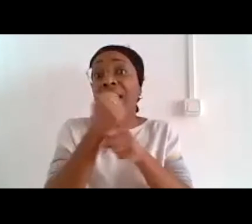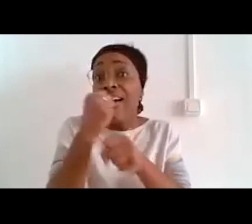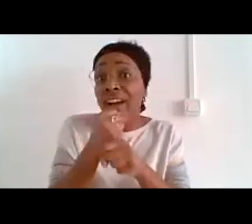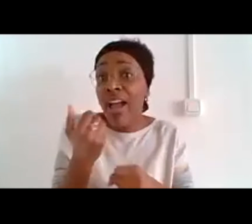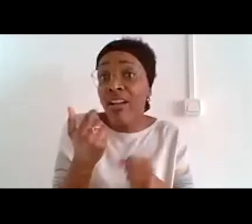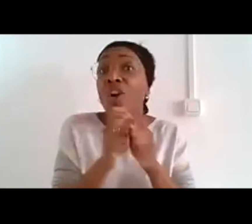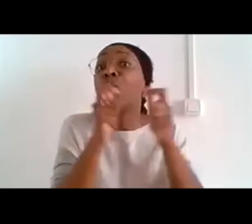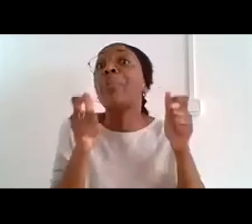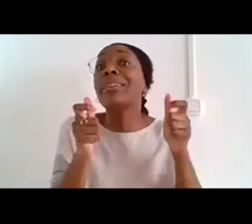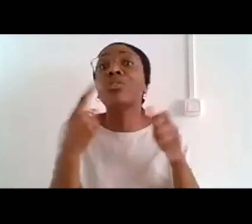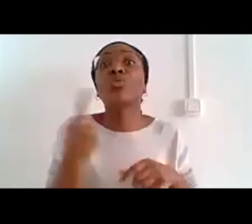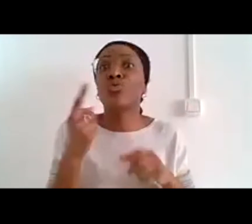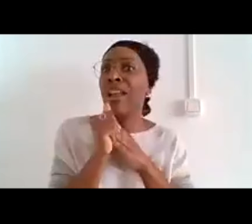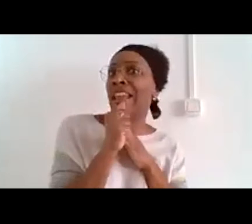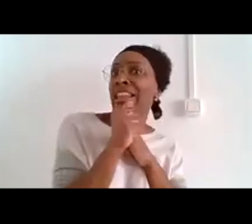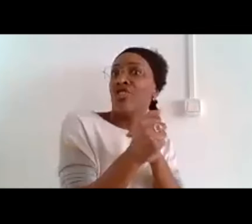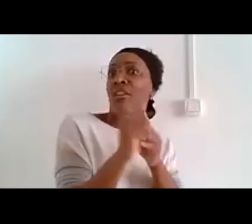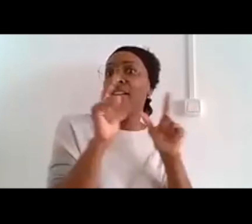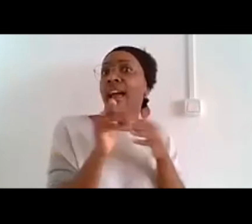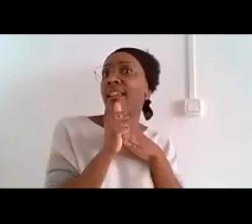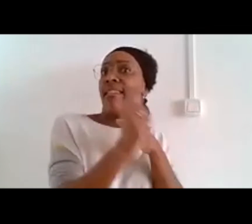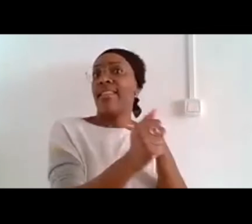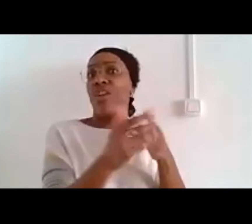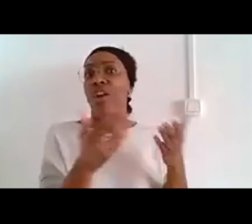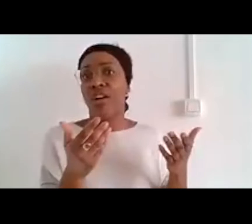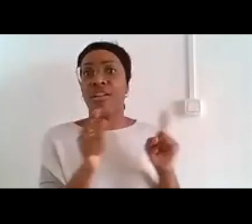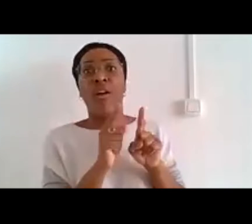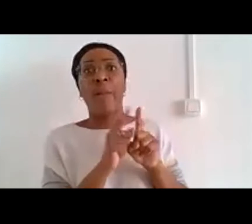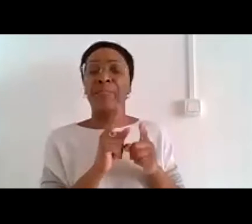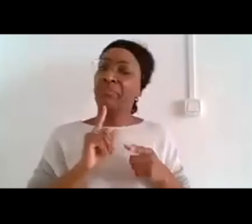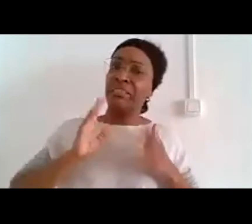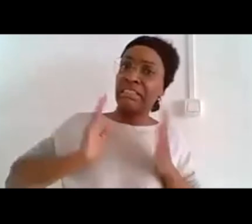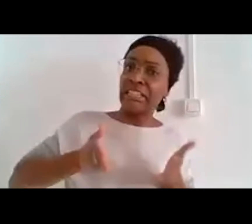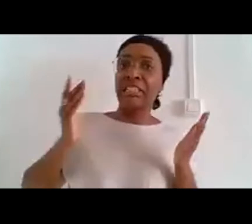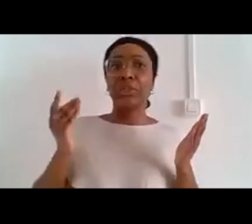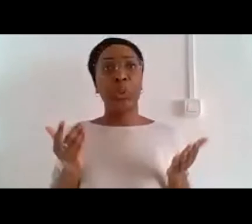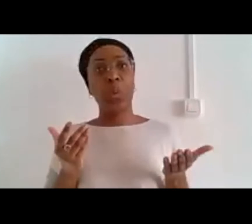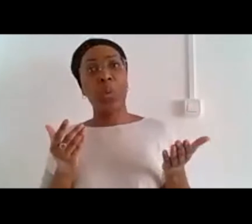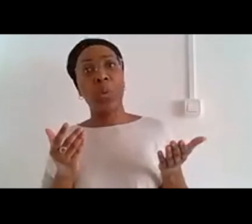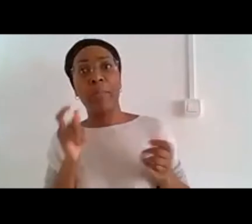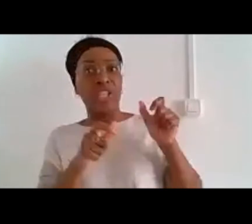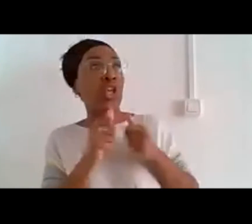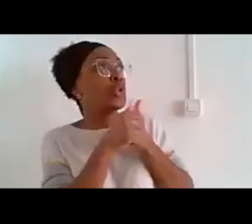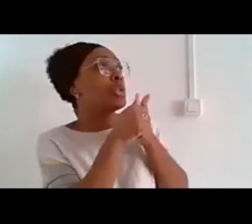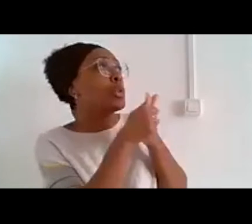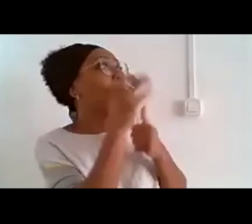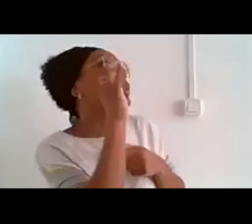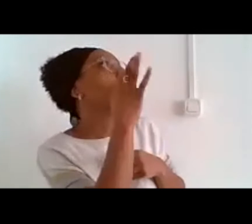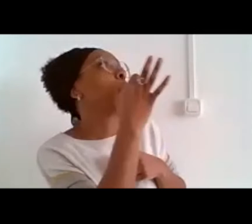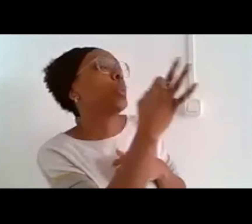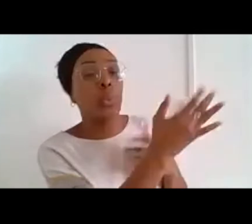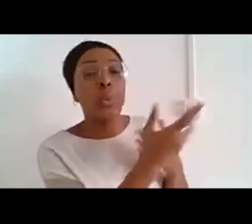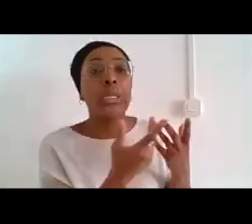y a toujours des leaders dans le monde du travail où c'est eux qui ont la notoriété nécessaire